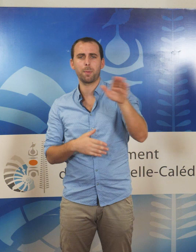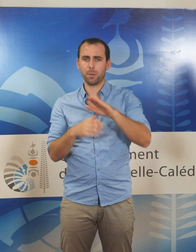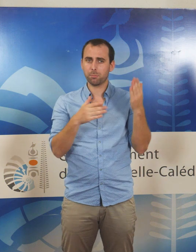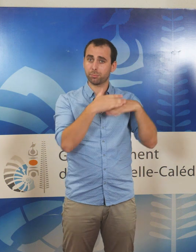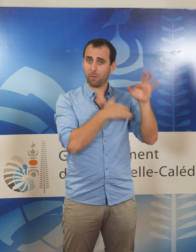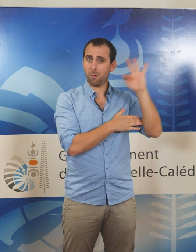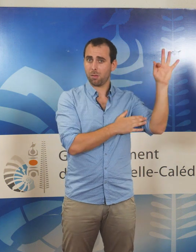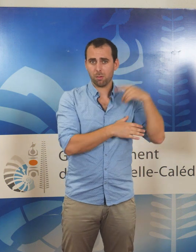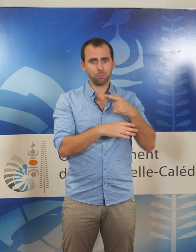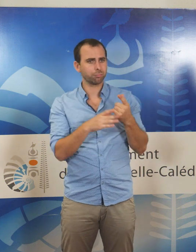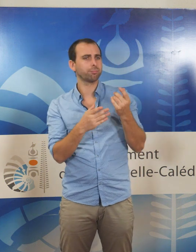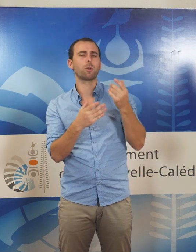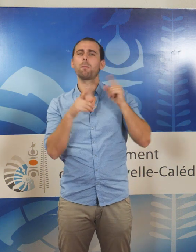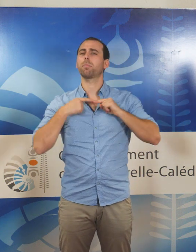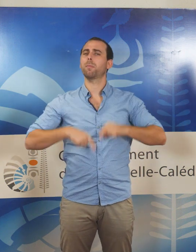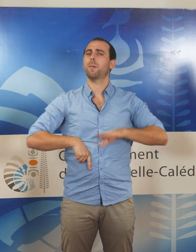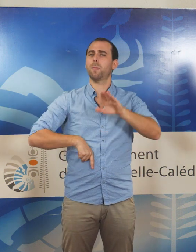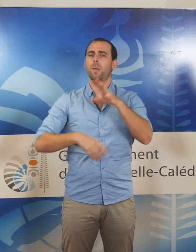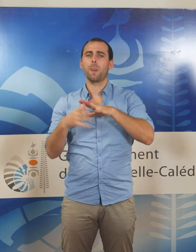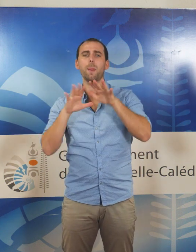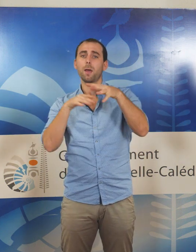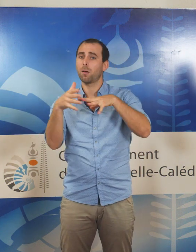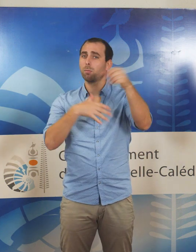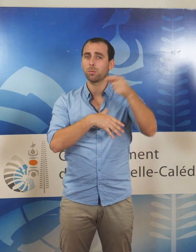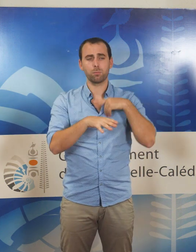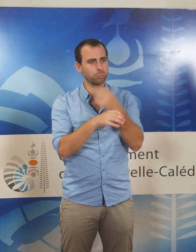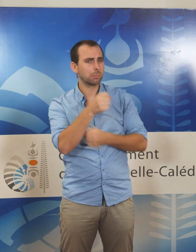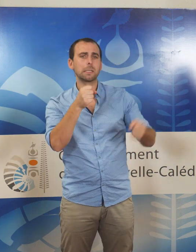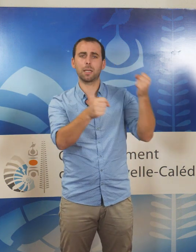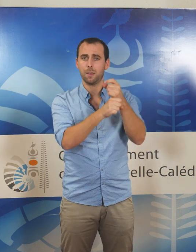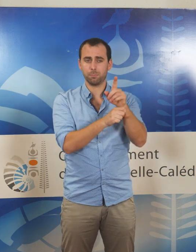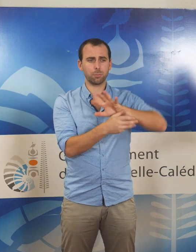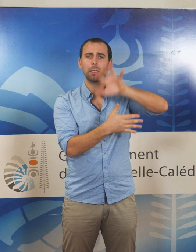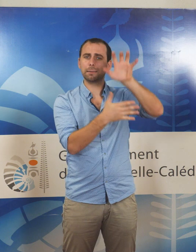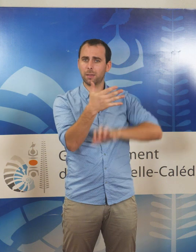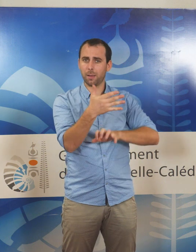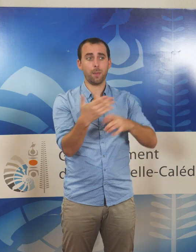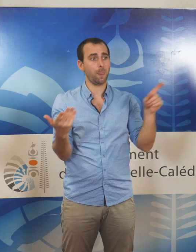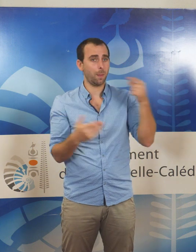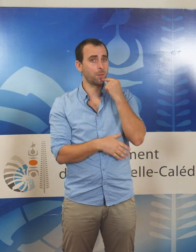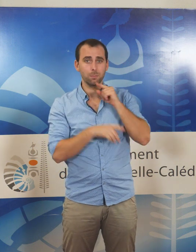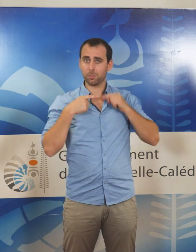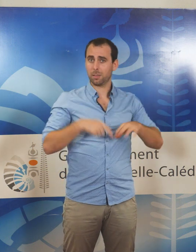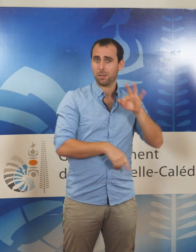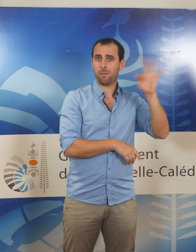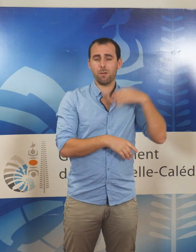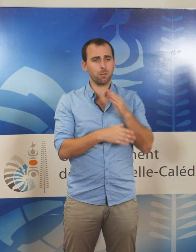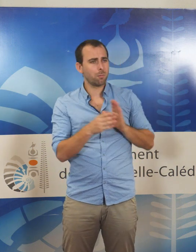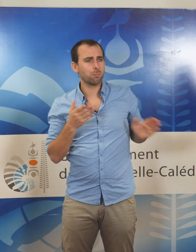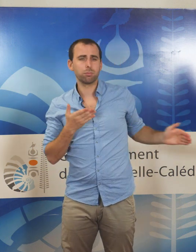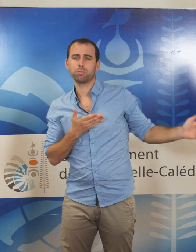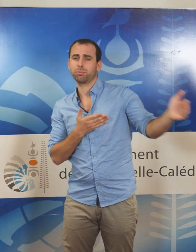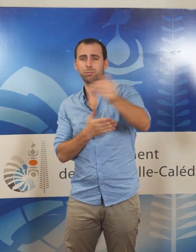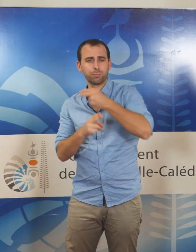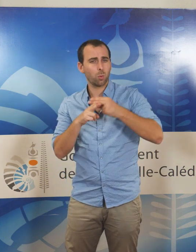des Outre-mer. Donc je les invite bien sûr à répondre ce questionnaire, puisque l'État recense tous les étudiants ultramarins sur le